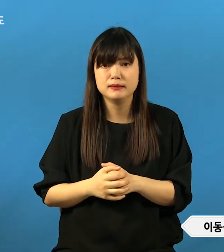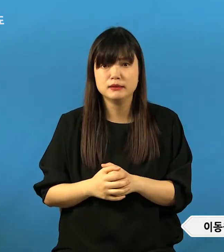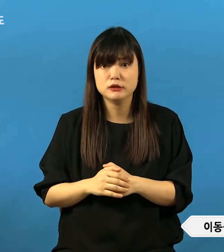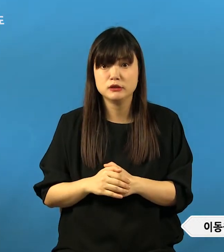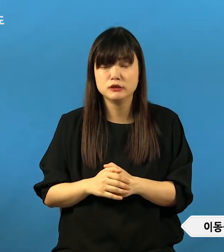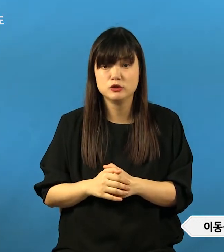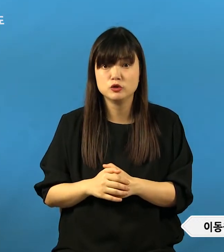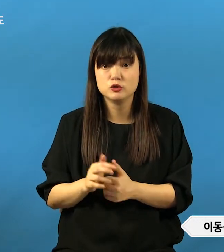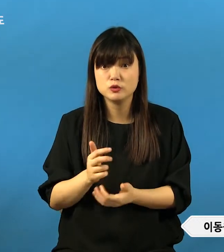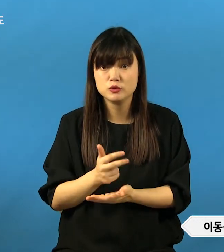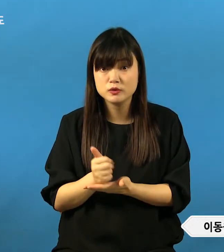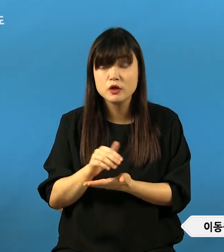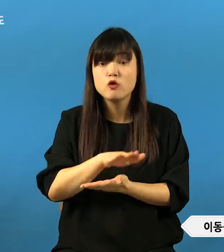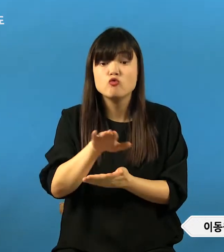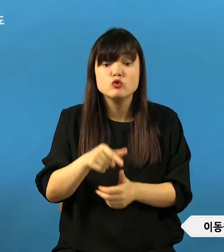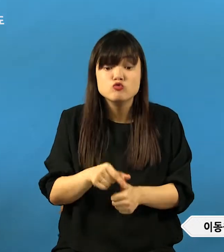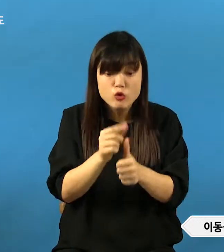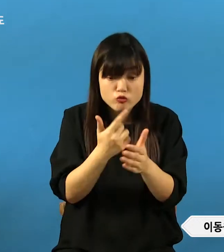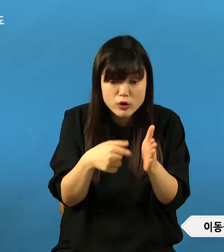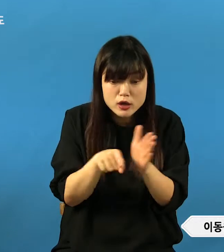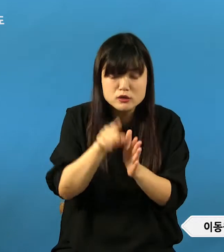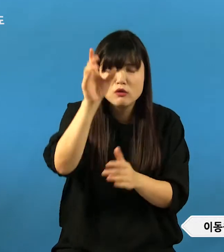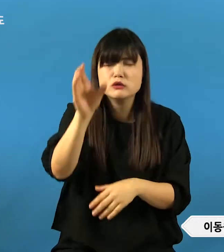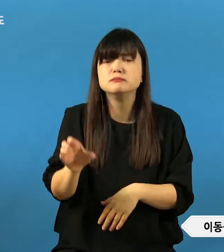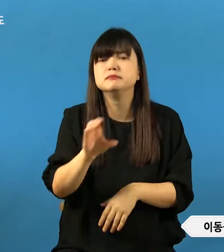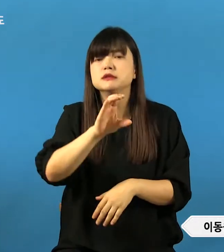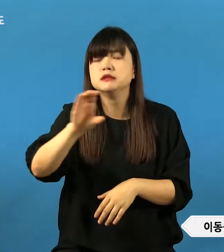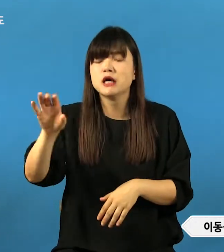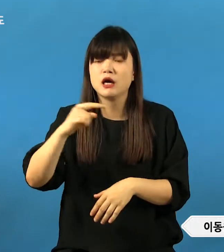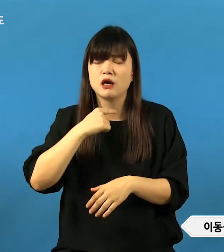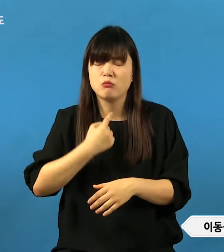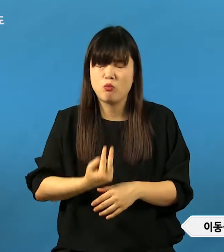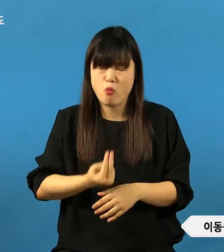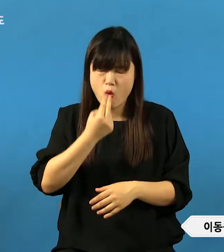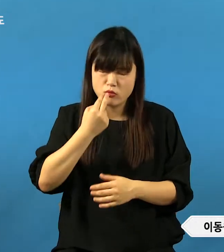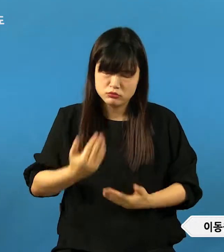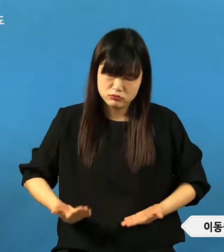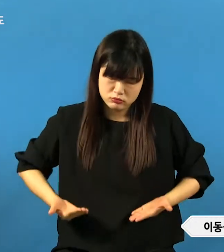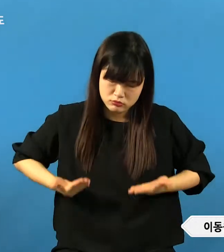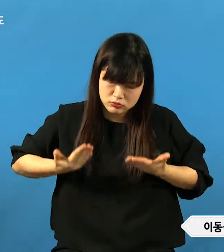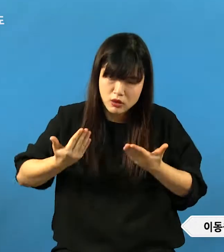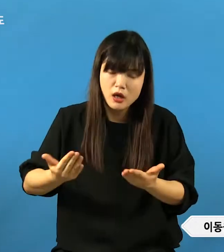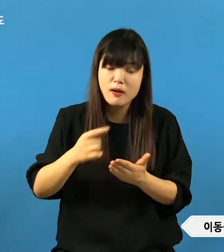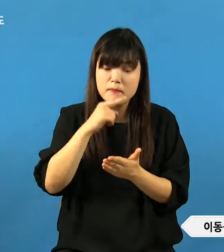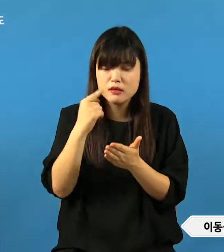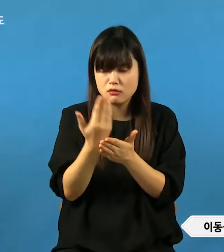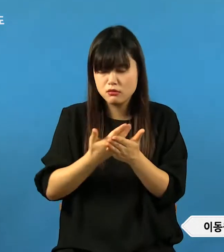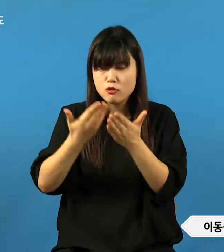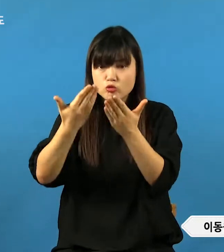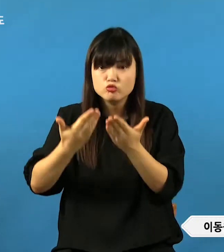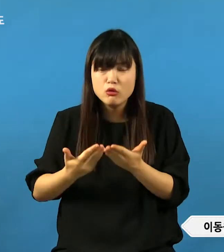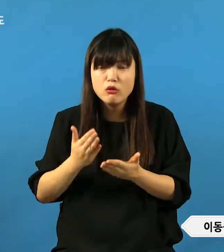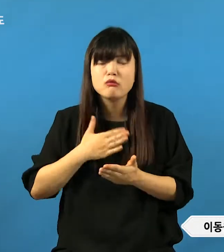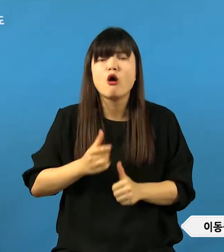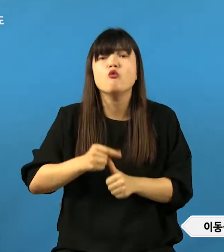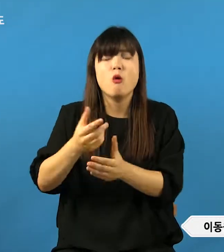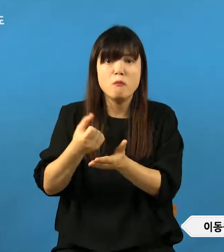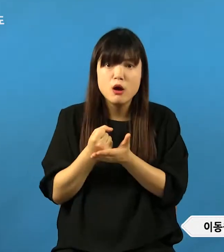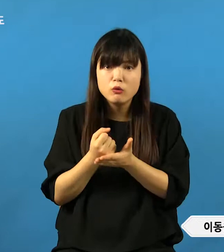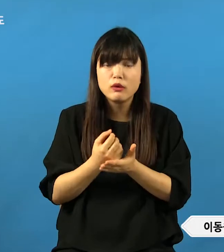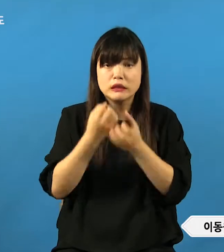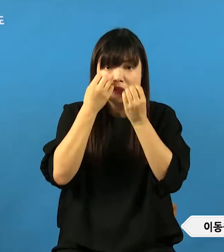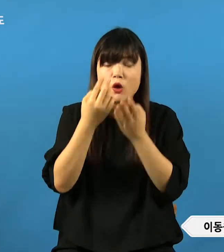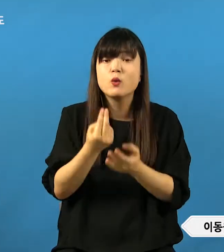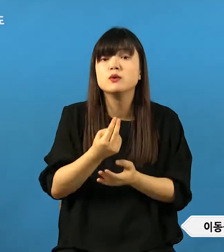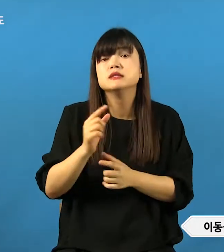자, 우리 주님 예수께서 우리를 구원하시고자 십자가에서 목숨을 버려주셨는데, 피를 흘려주셨는데, 그래서 내가